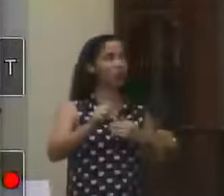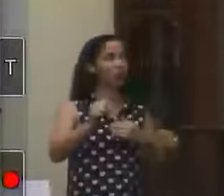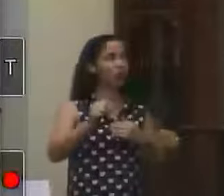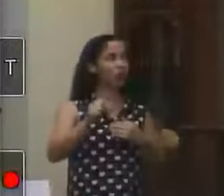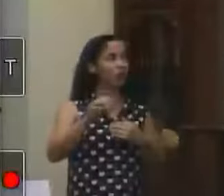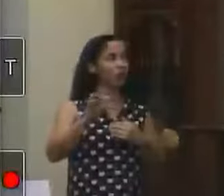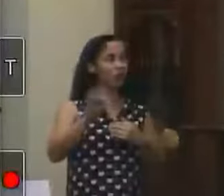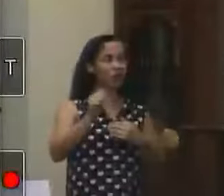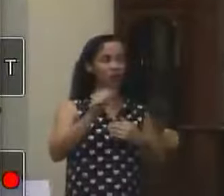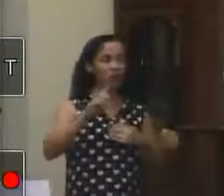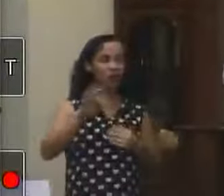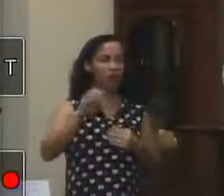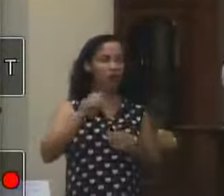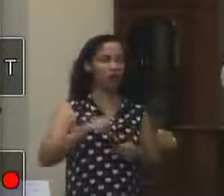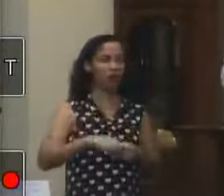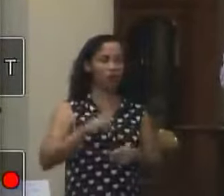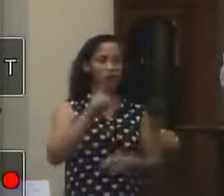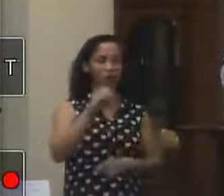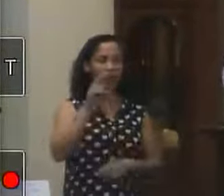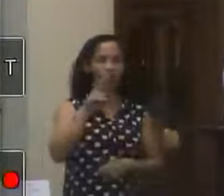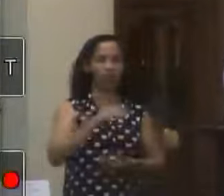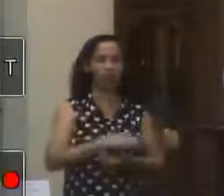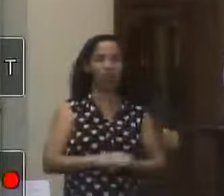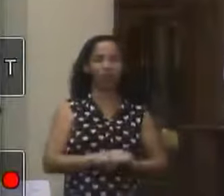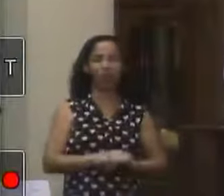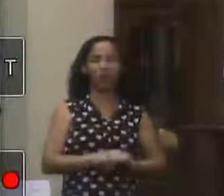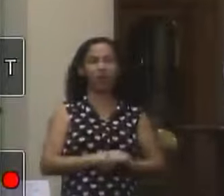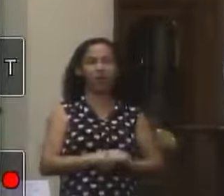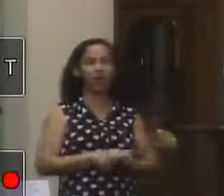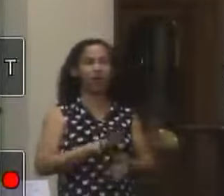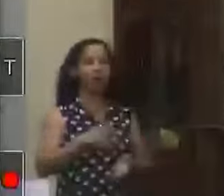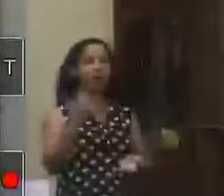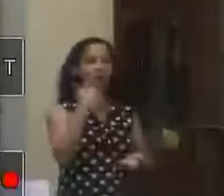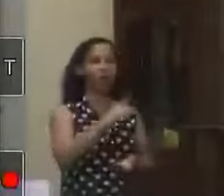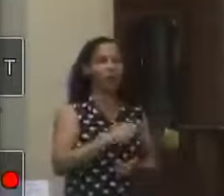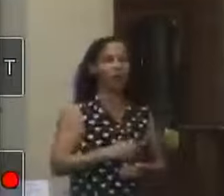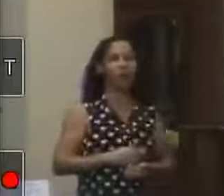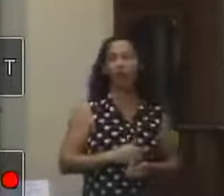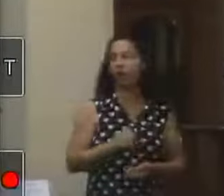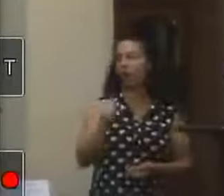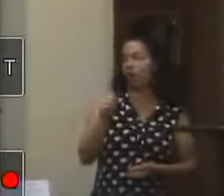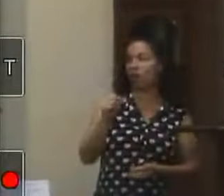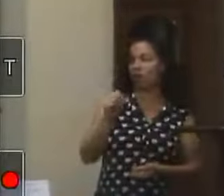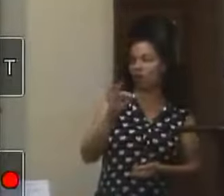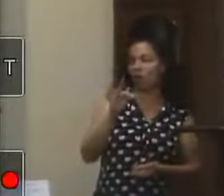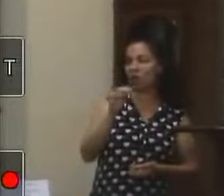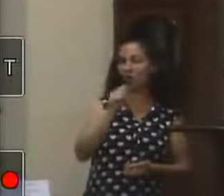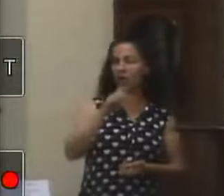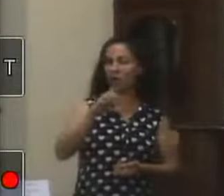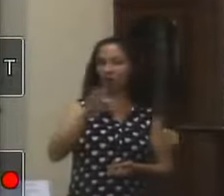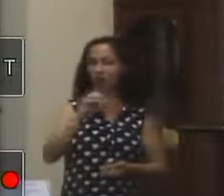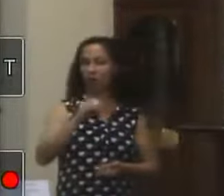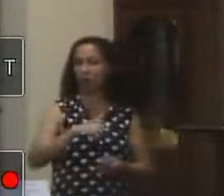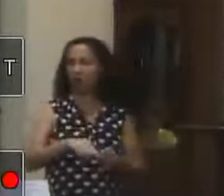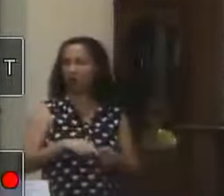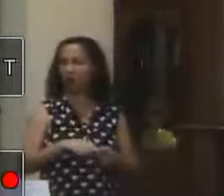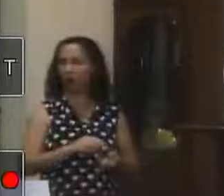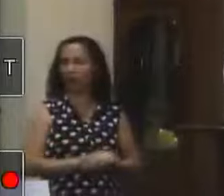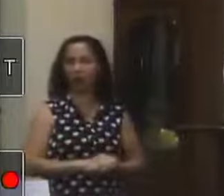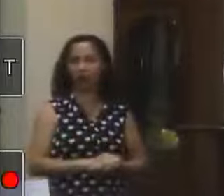hoje, em relação ao DR, para nós adquirirmos essa, essa, essa base, né, que é o